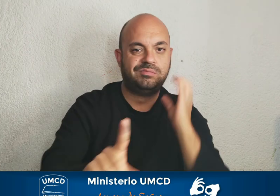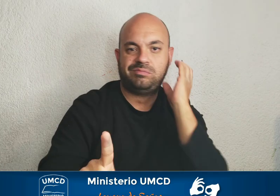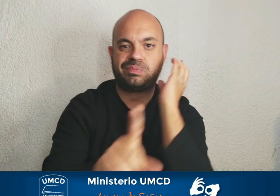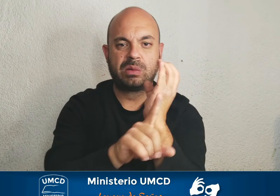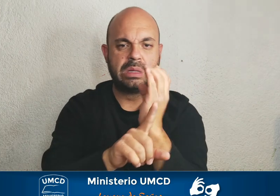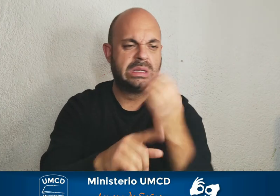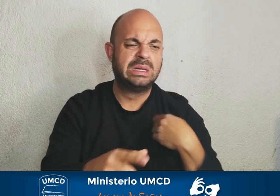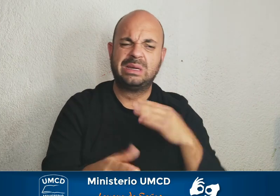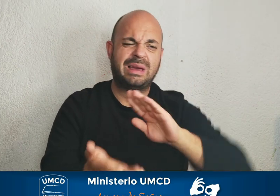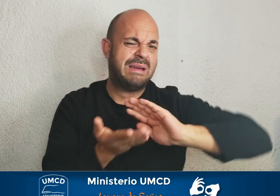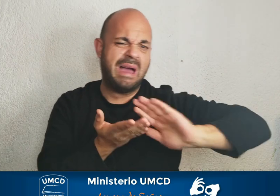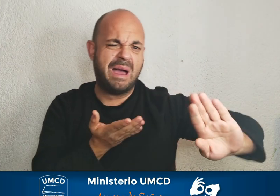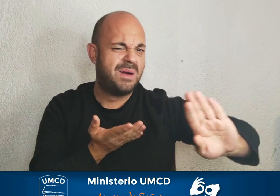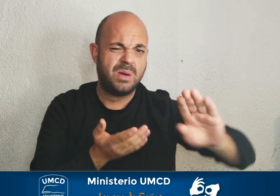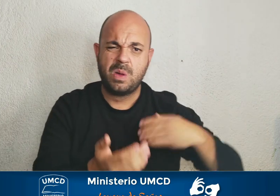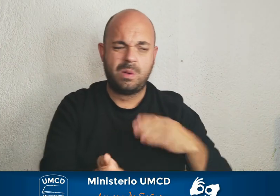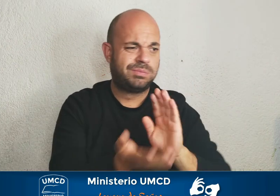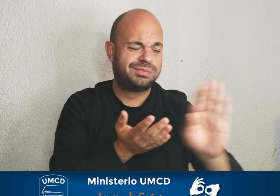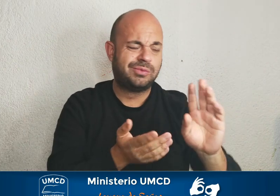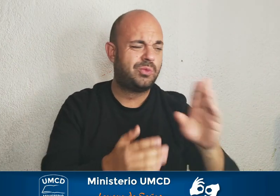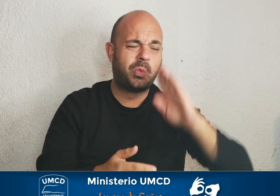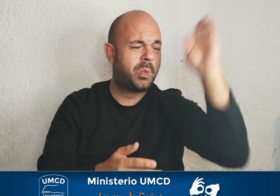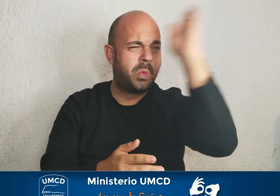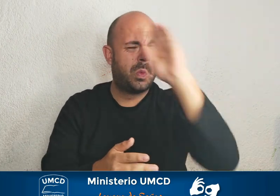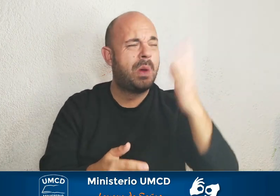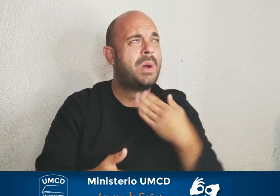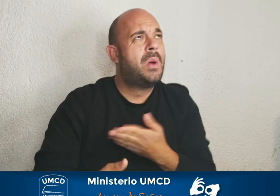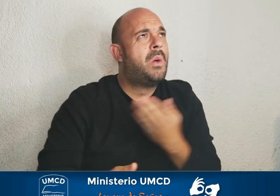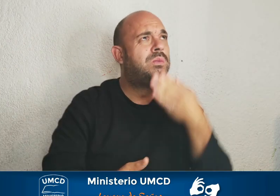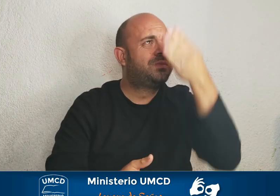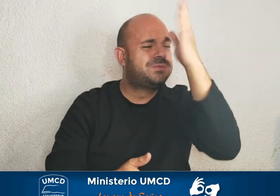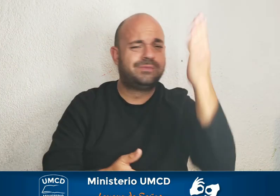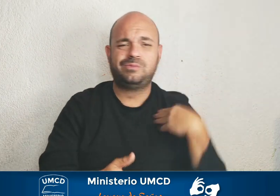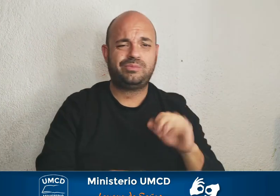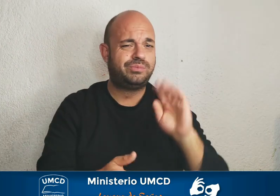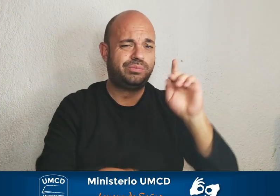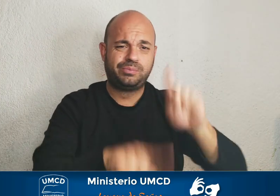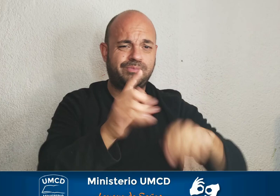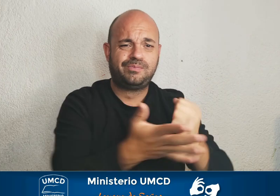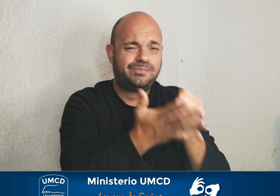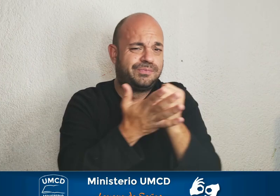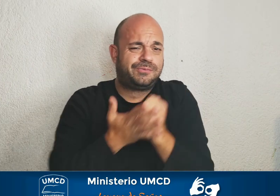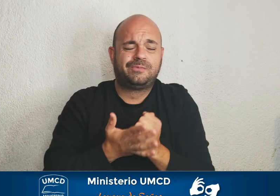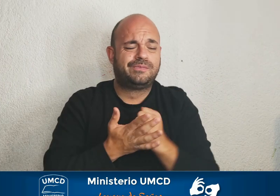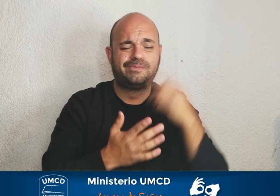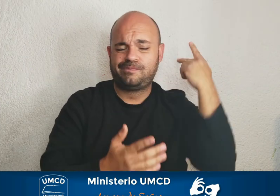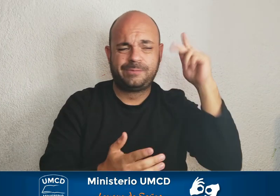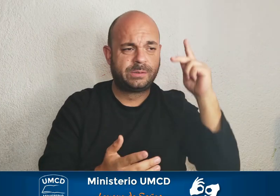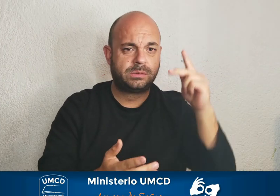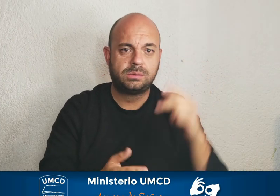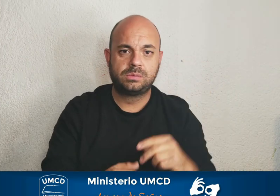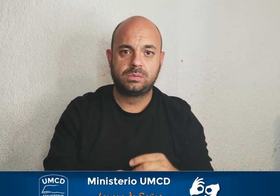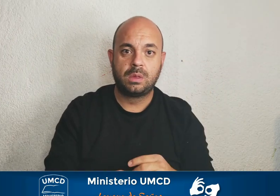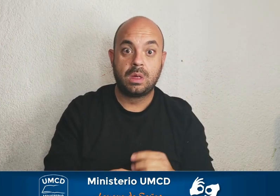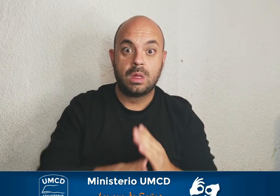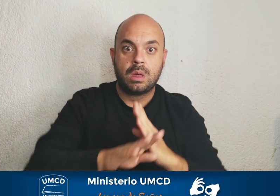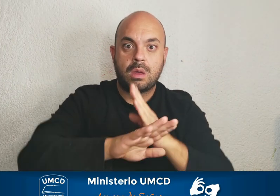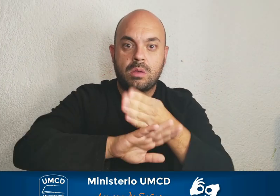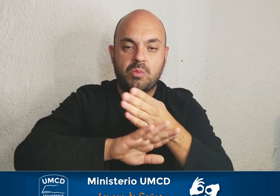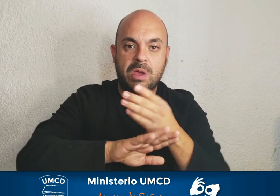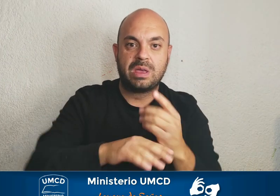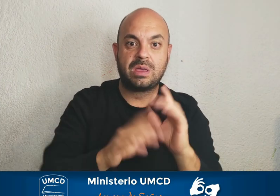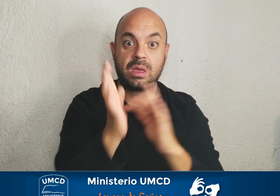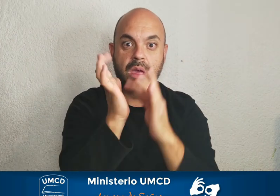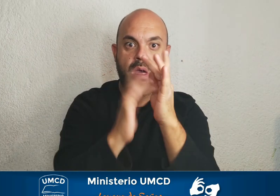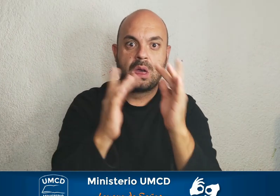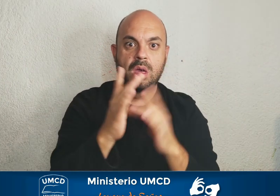Señor. Y le dice, apártate de mí. Me eres piedra de tropiezo, le dice en otro de los pasajes paralelos. Y vemos aquí como